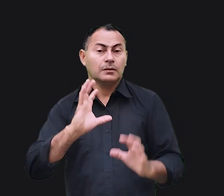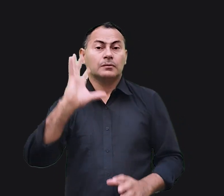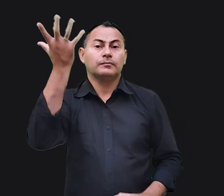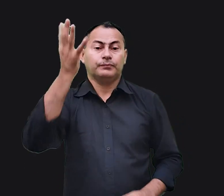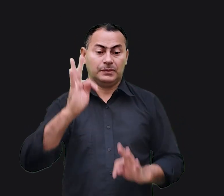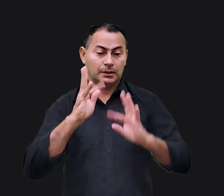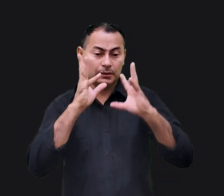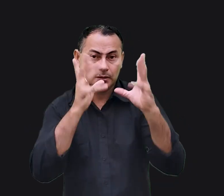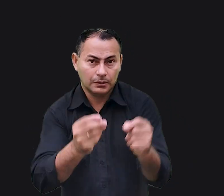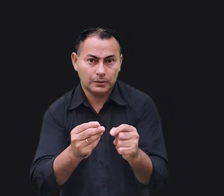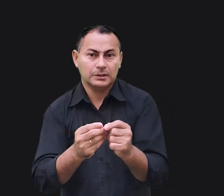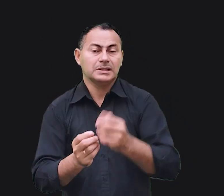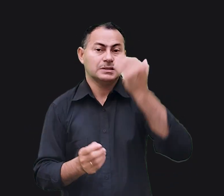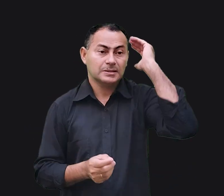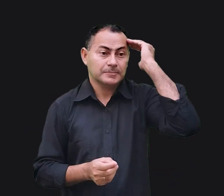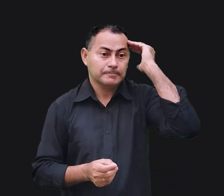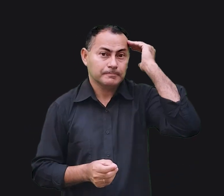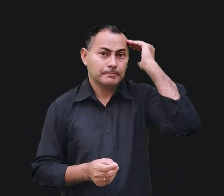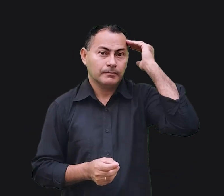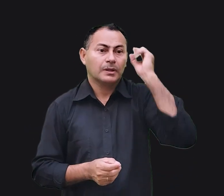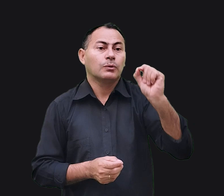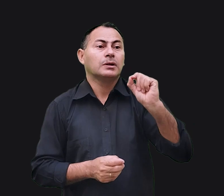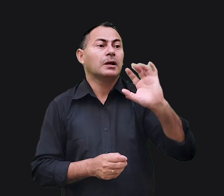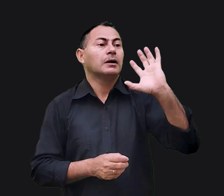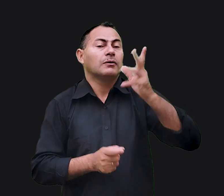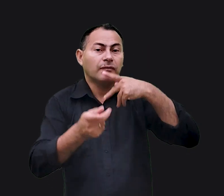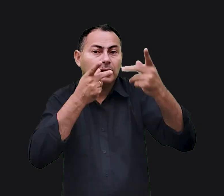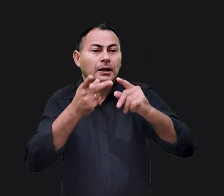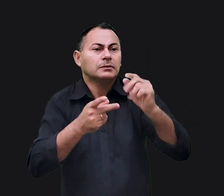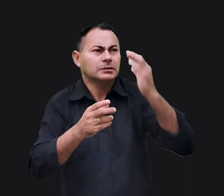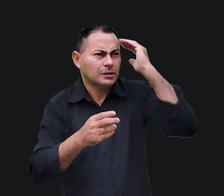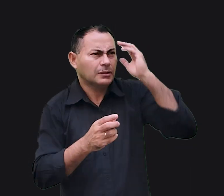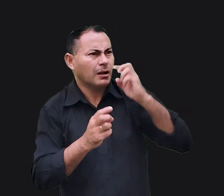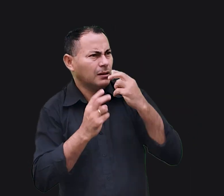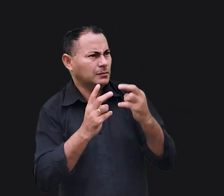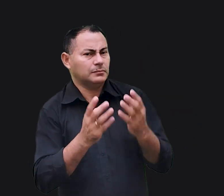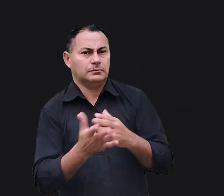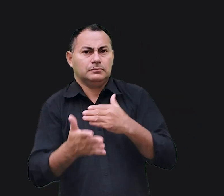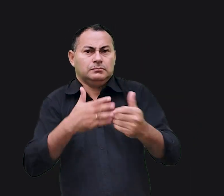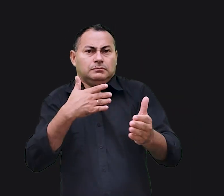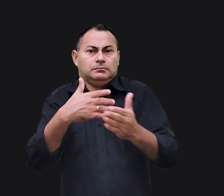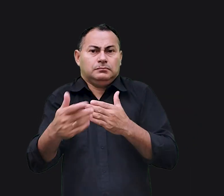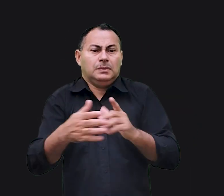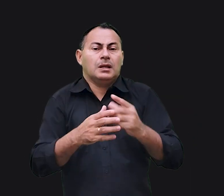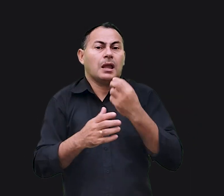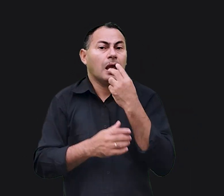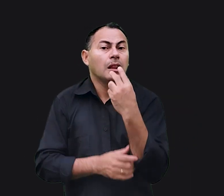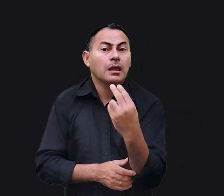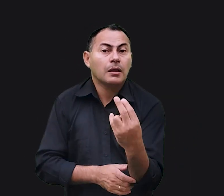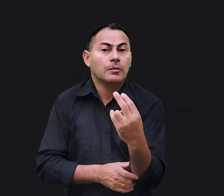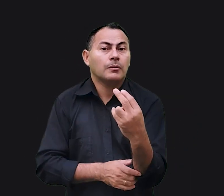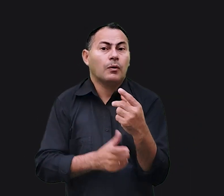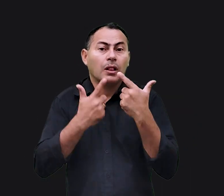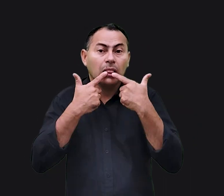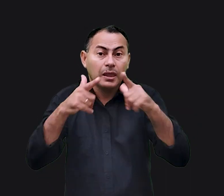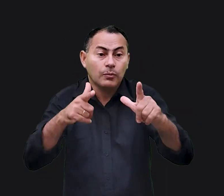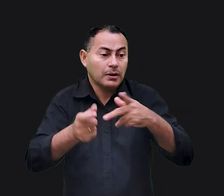é que todos entendiam o que estava sendo dito. Não importava que língua era falada,